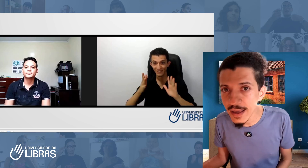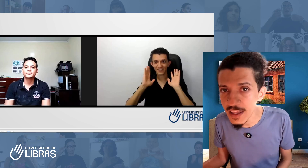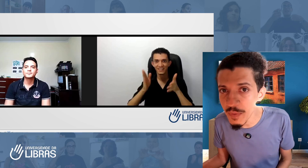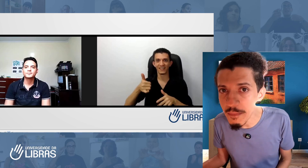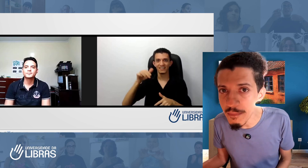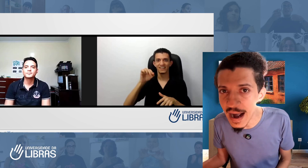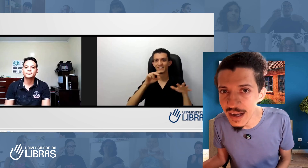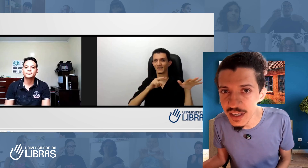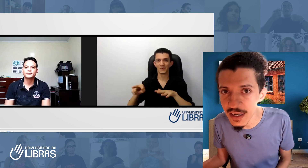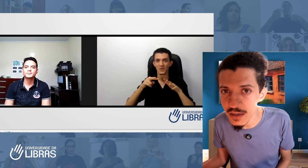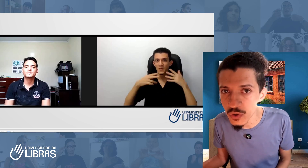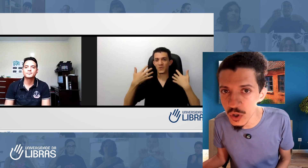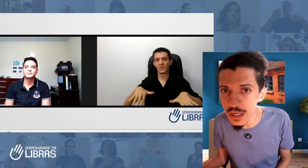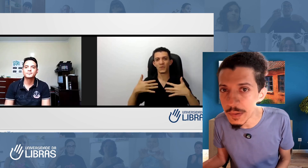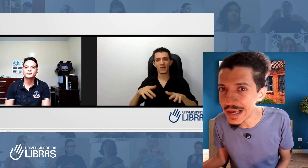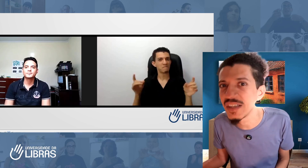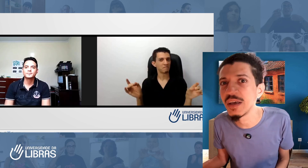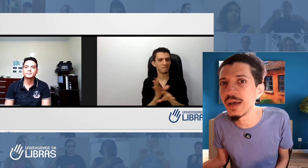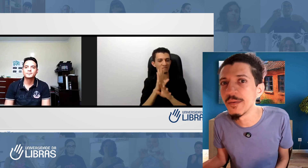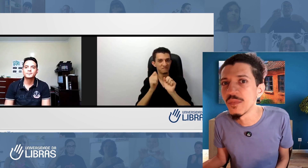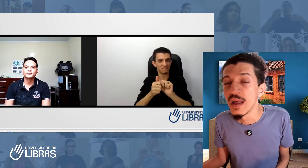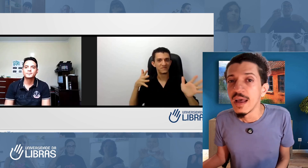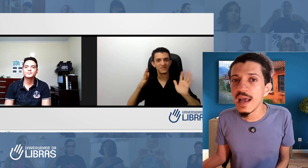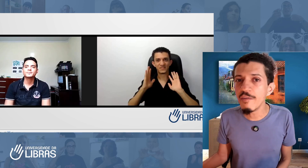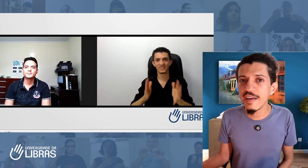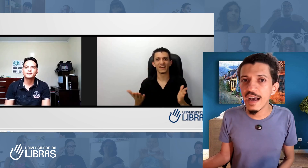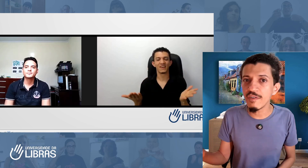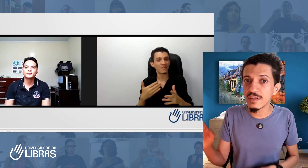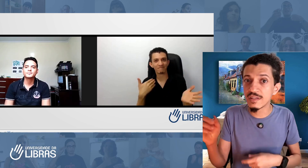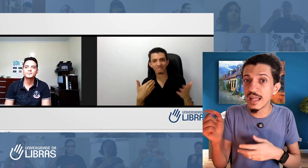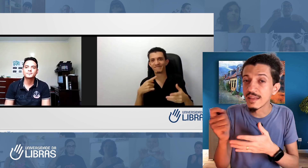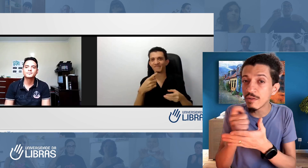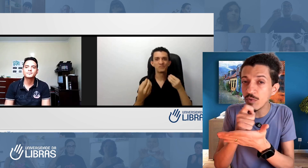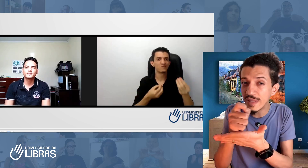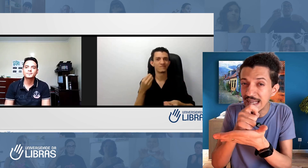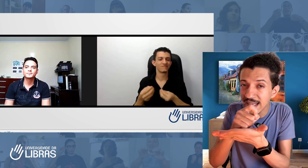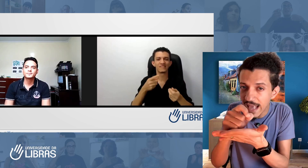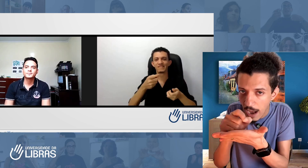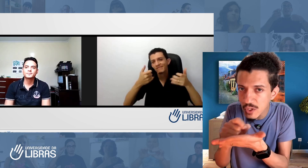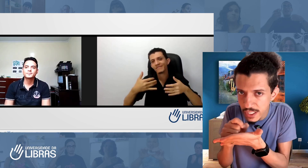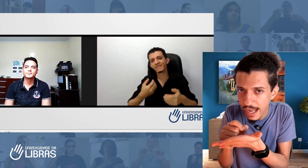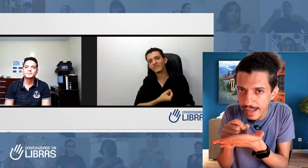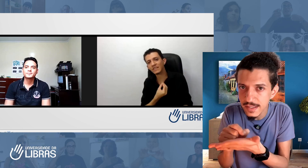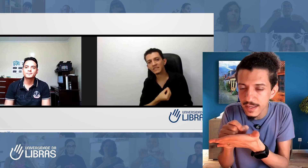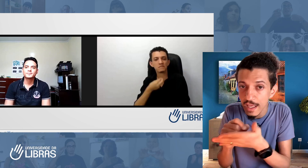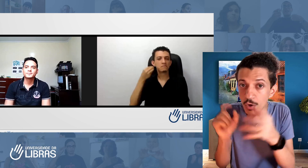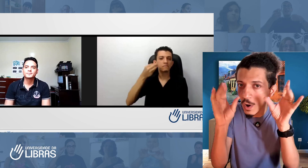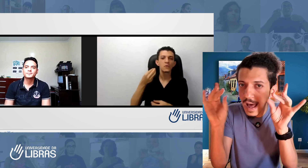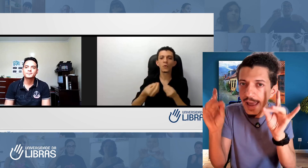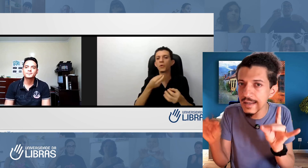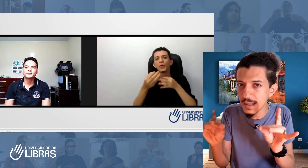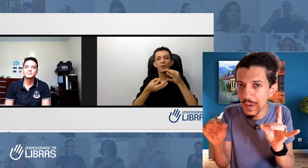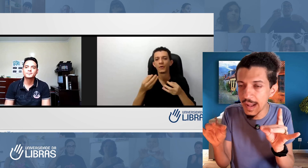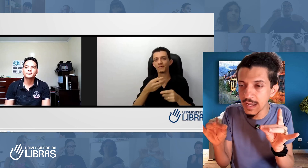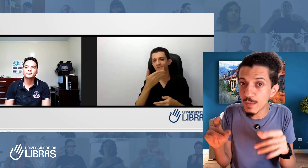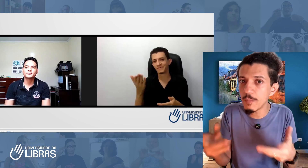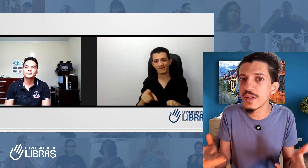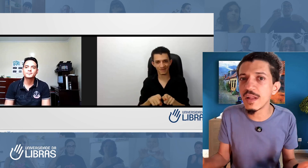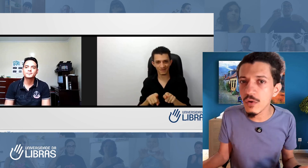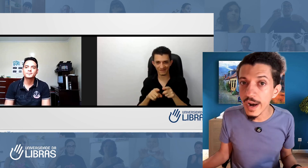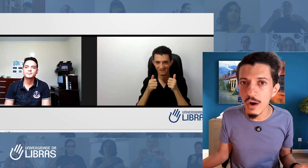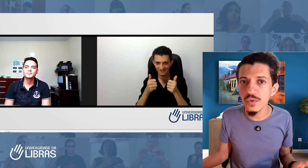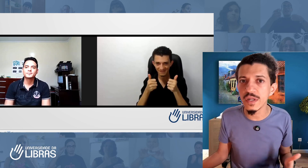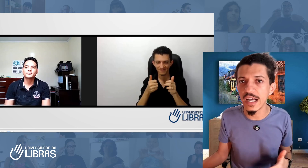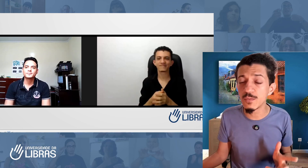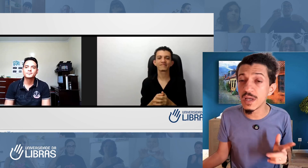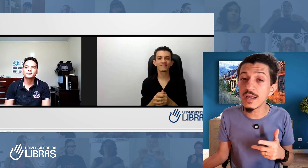olhar aqui, tem uma imagem atrás do John, sabe o que é isso aqui? Ele ficava tentando desenhar os sinais e colar eles na parede para ele poder